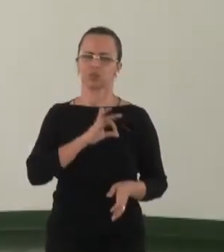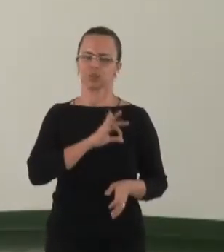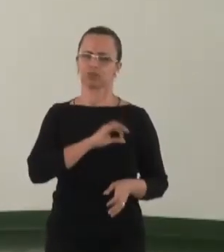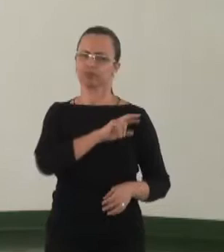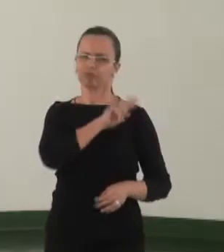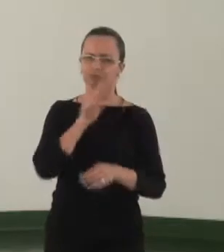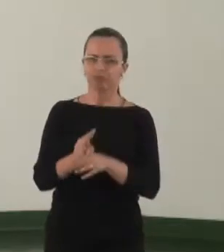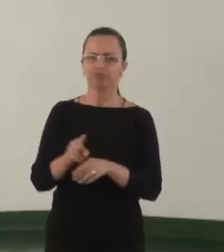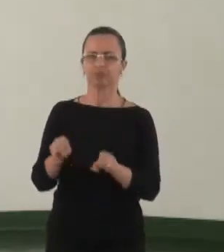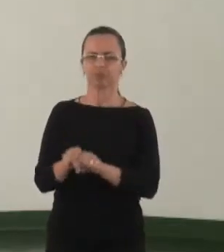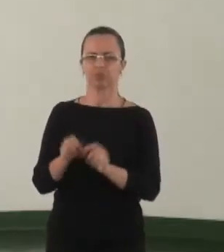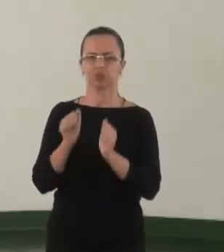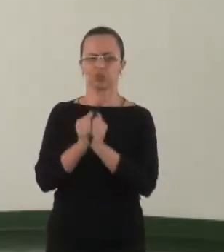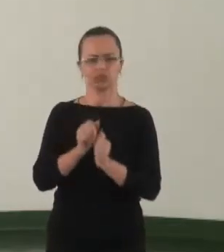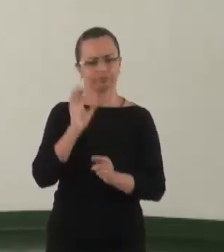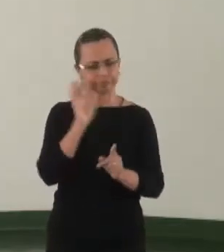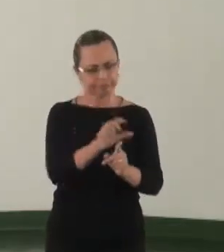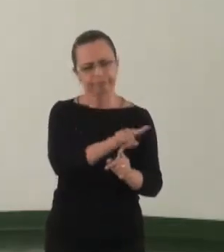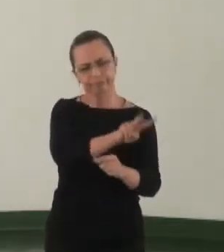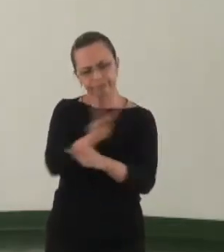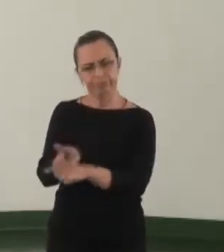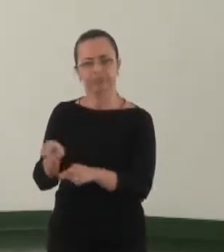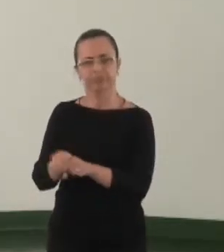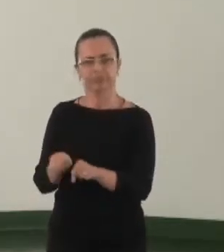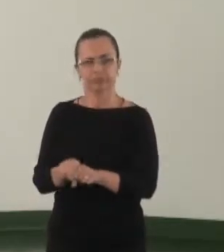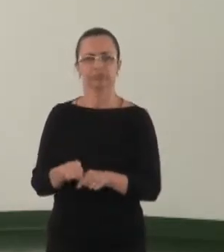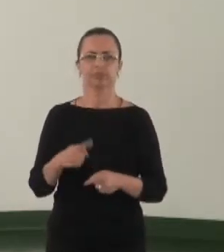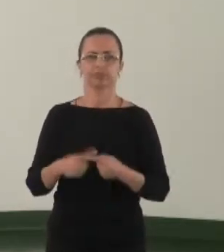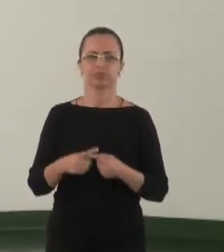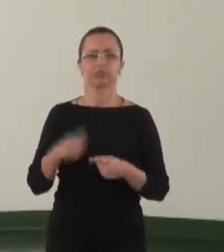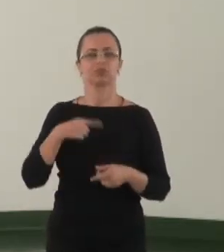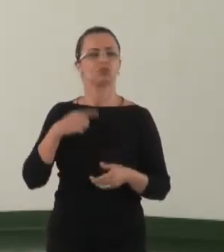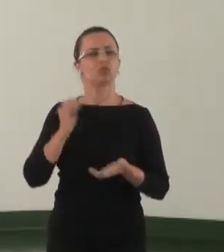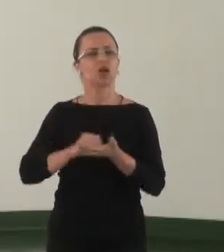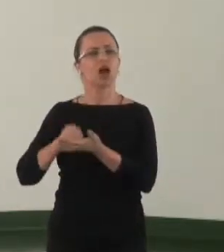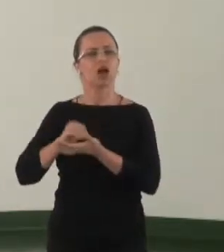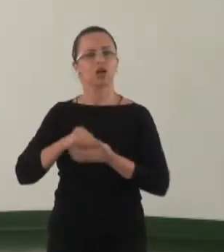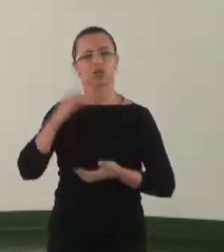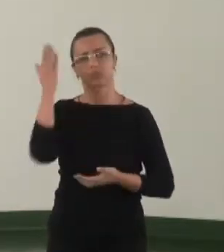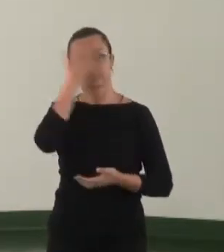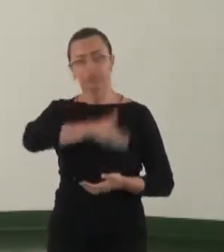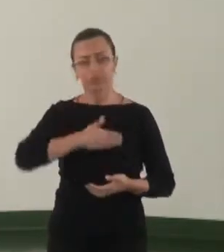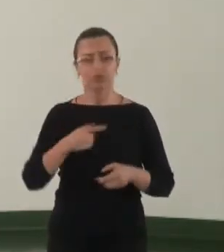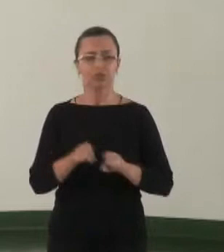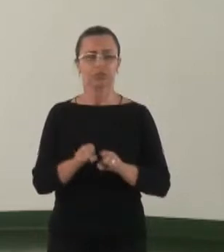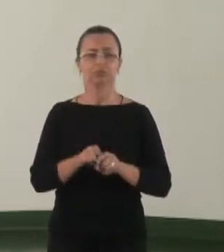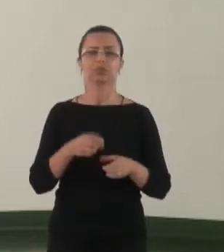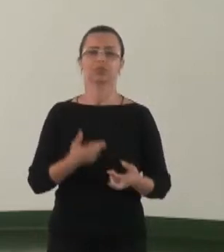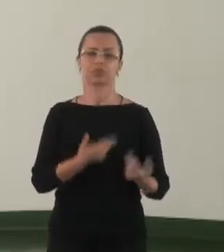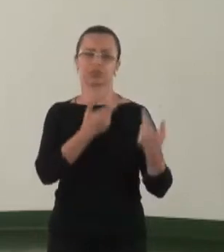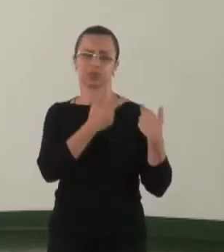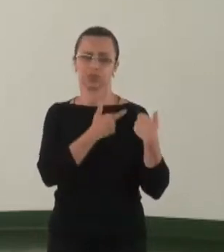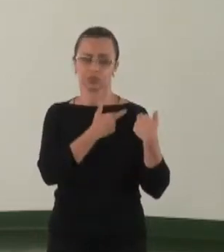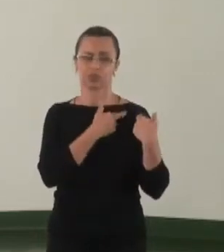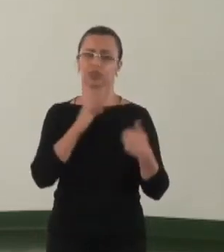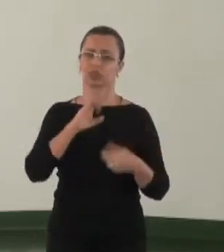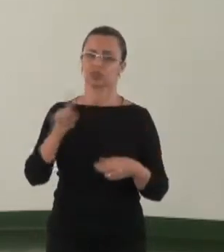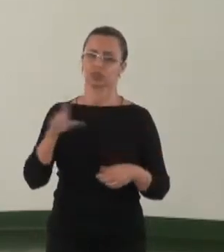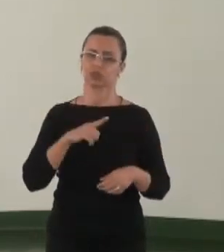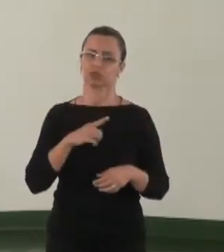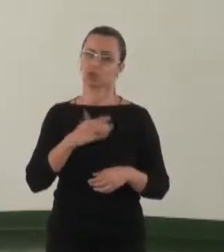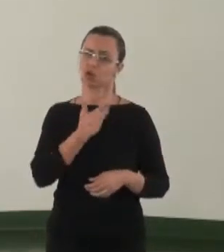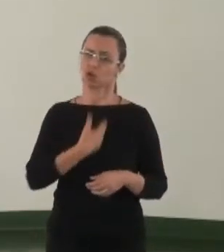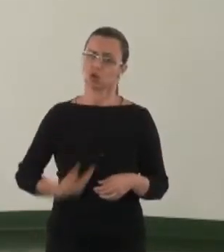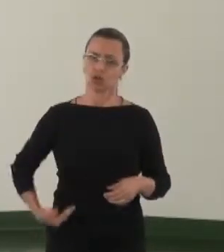quando não há possibilidade de imputação penal ao agente que comete o crime, pela ausência de provas, há também o trabalho de responsabilização civil do Estado pela atuação